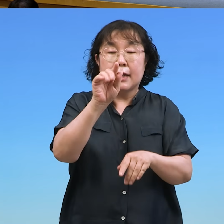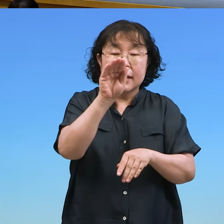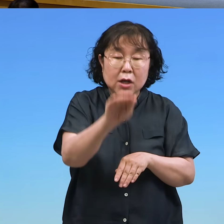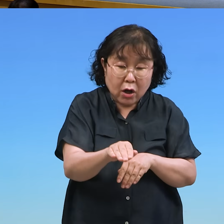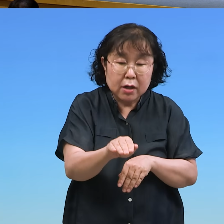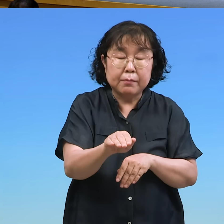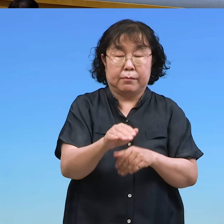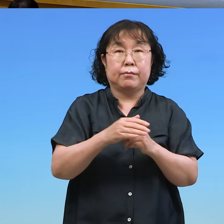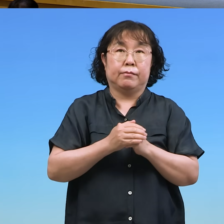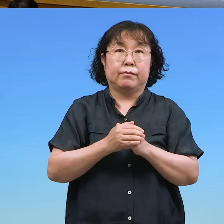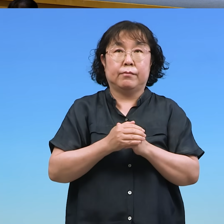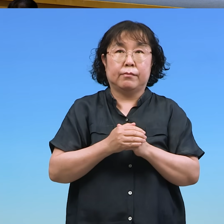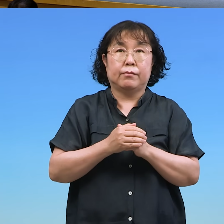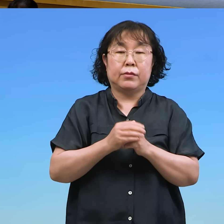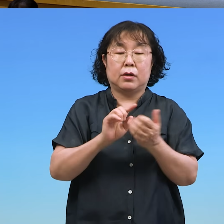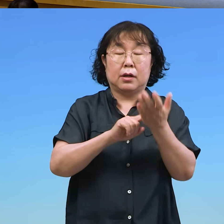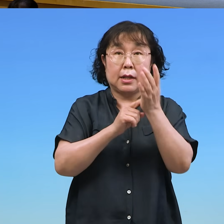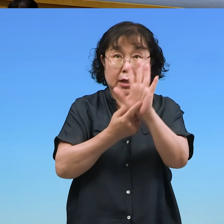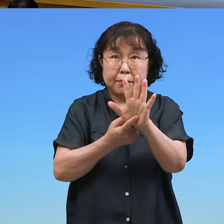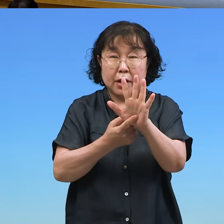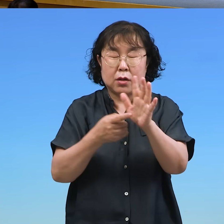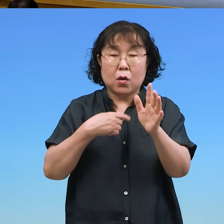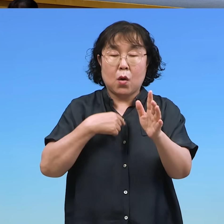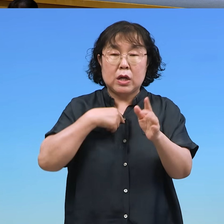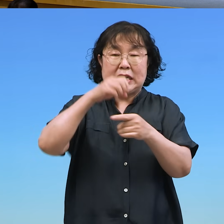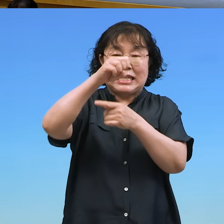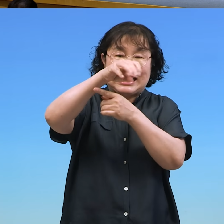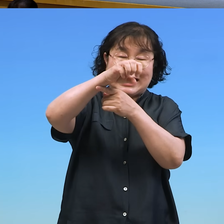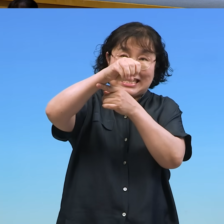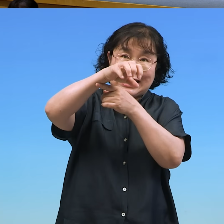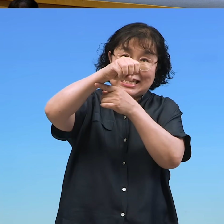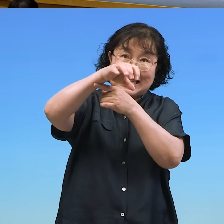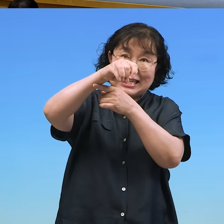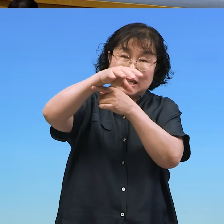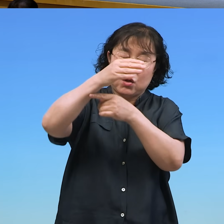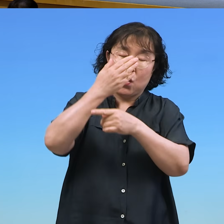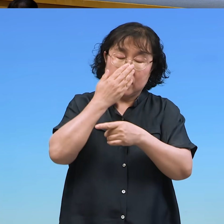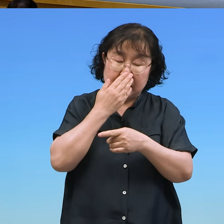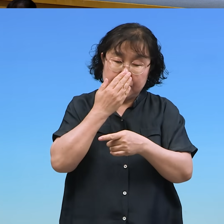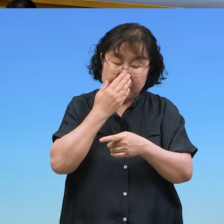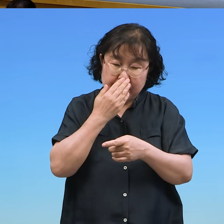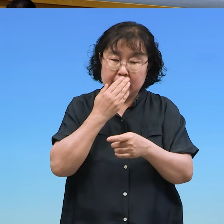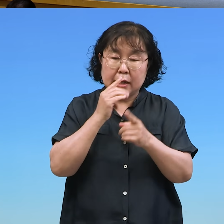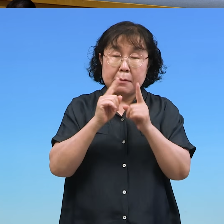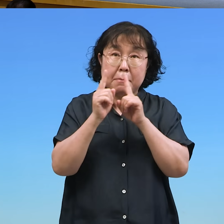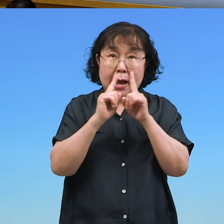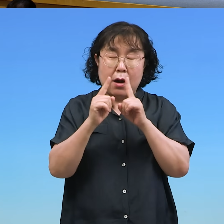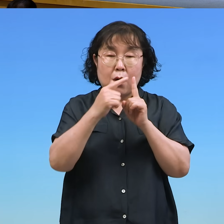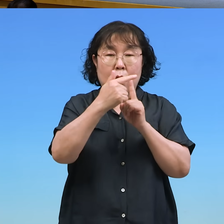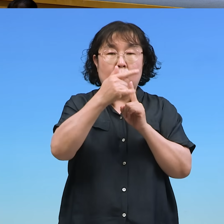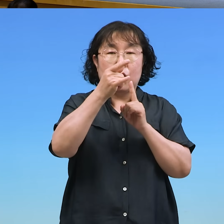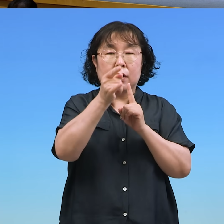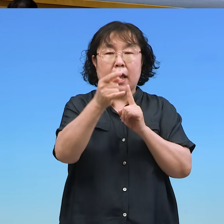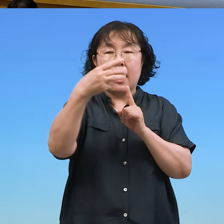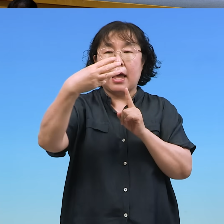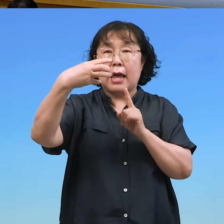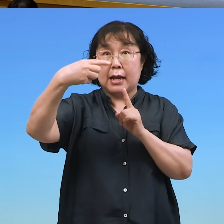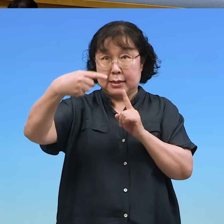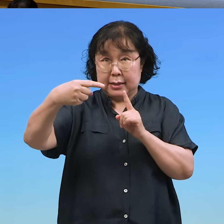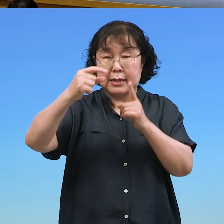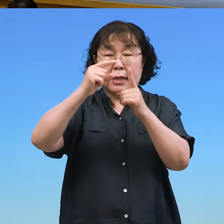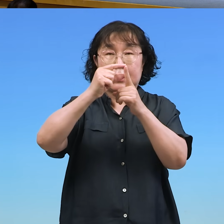똑같은 맥락으로 그 다음 나오는 내 발의 등이요 할 때 이 등은 히브리어로